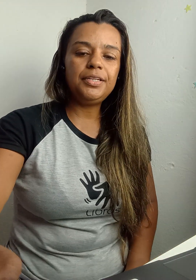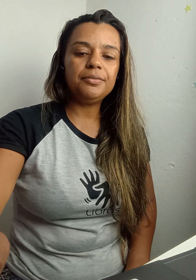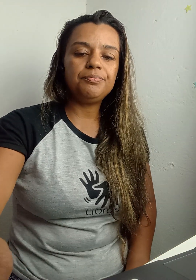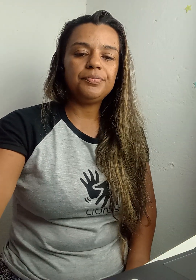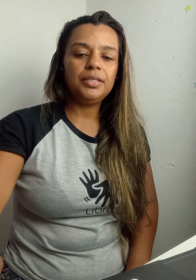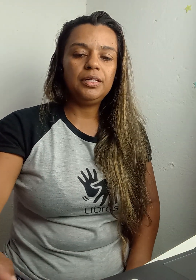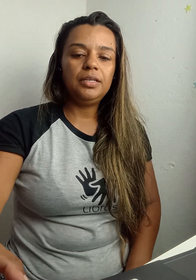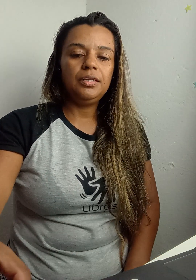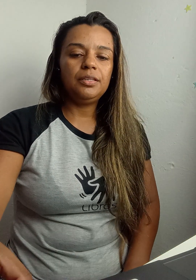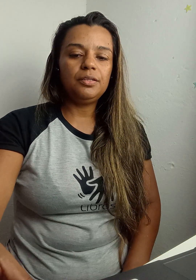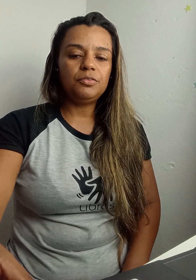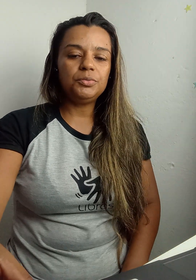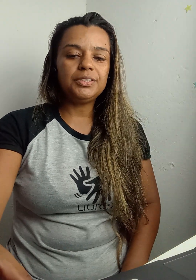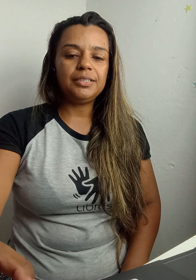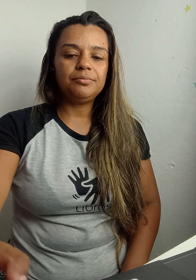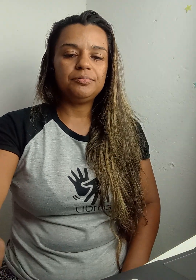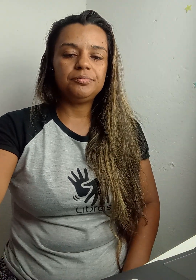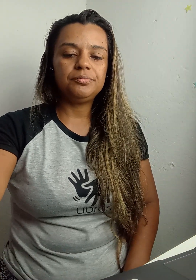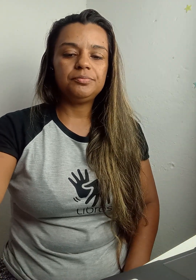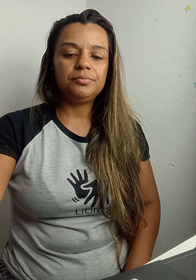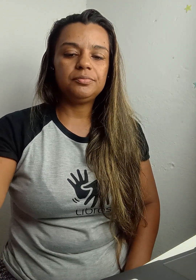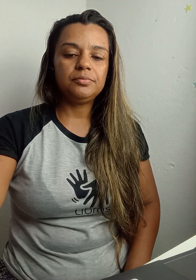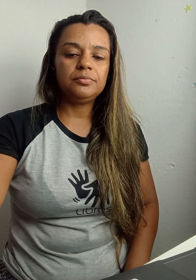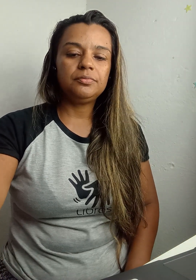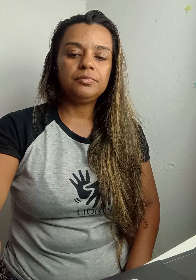Maravilha. Então, vamos lá.